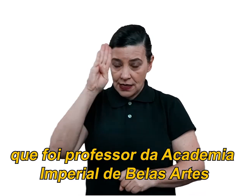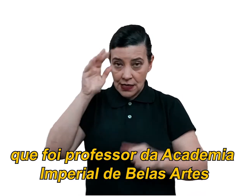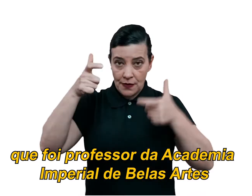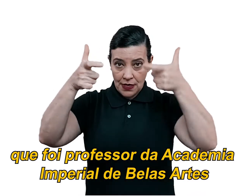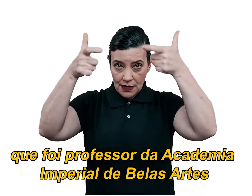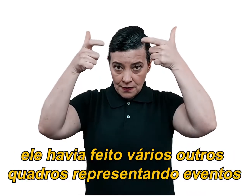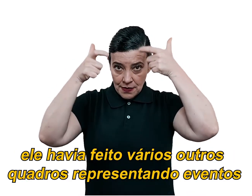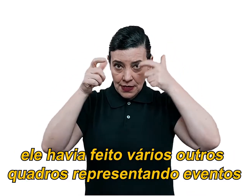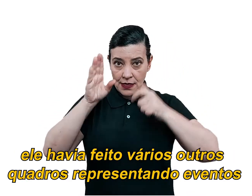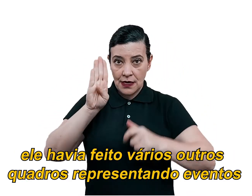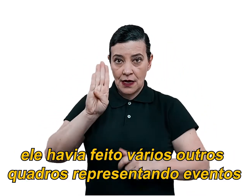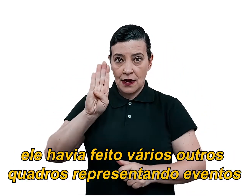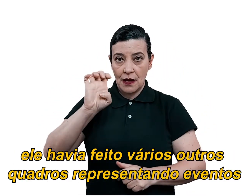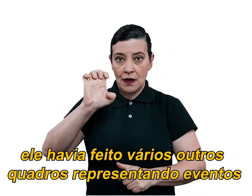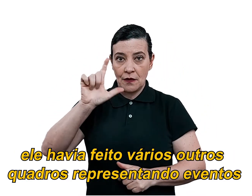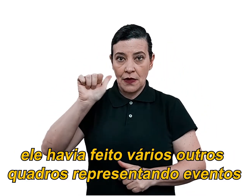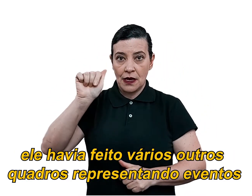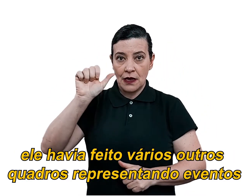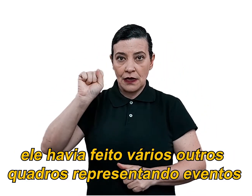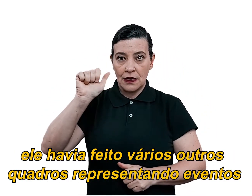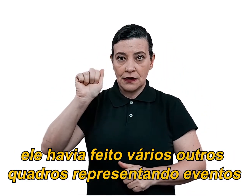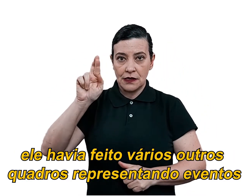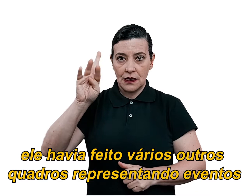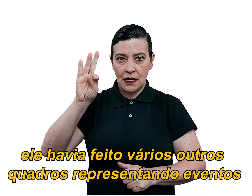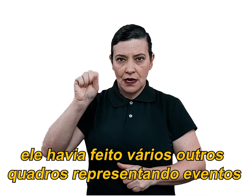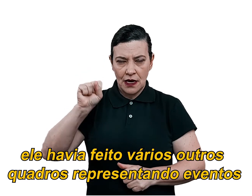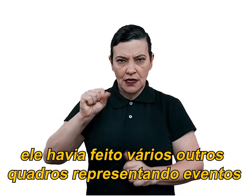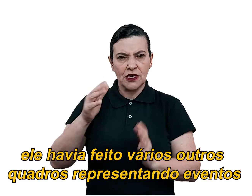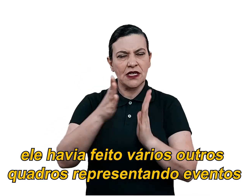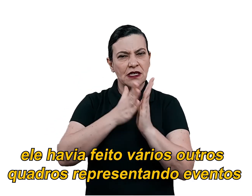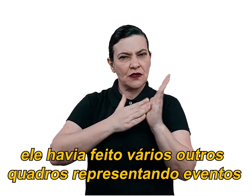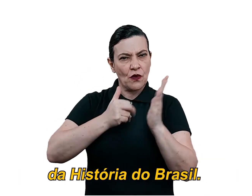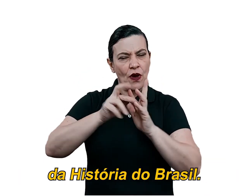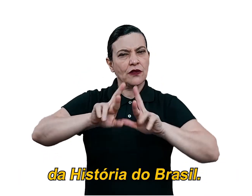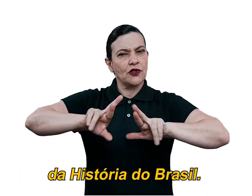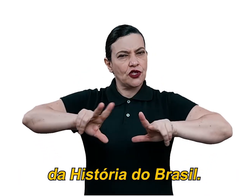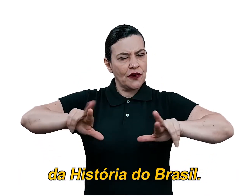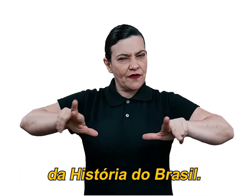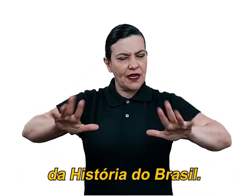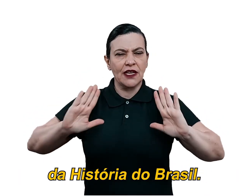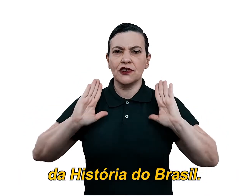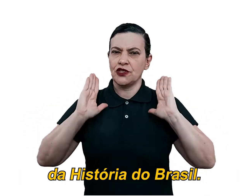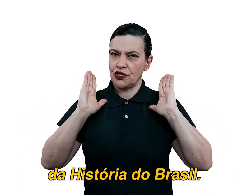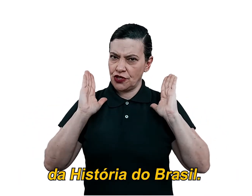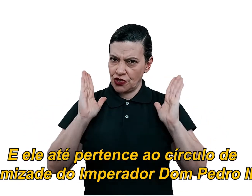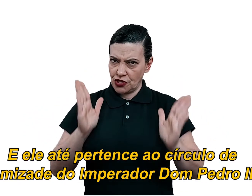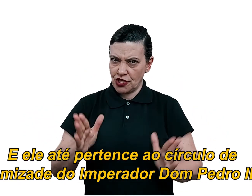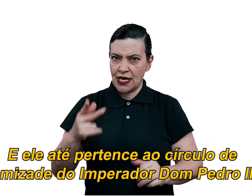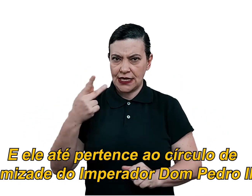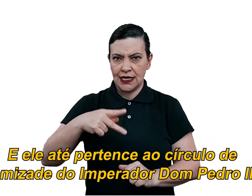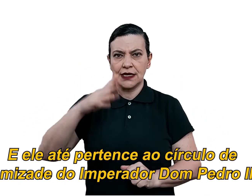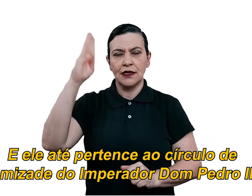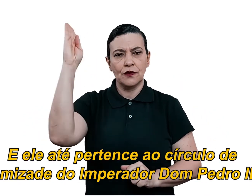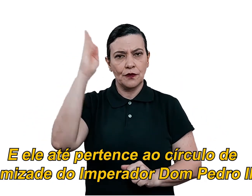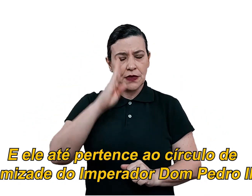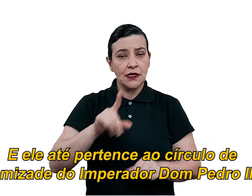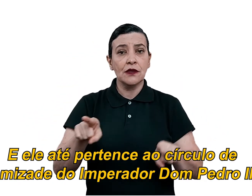Artes. Ele havia feito vários outros quadros representando eventos da história do Brasil, e ele até pertencia